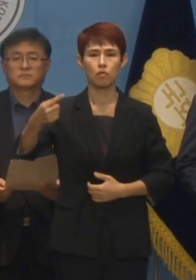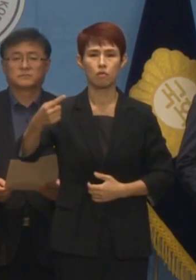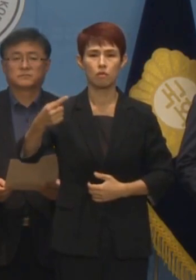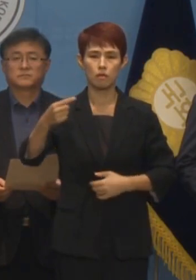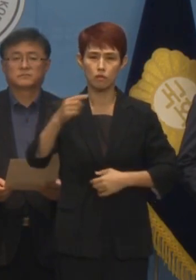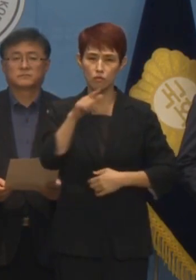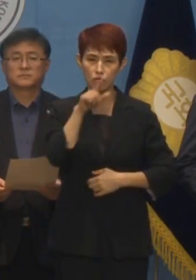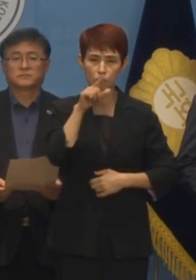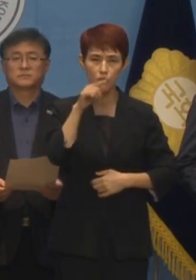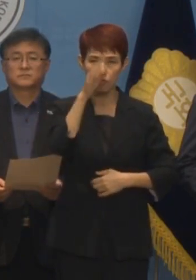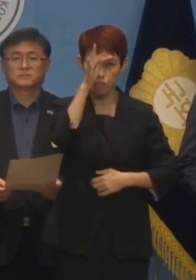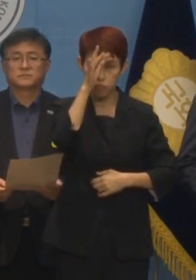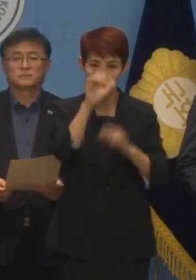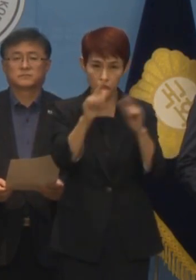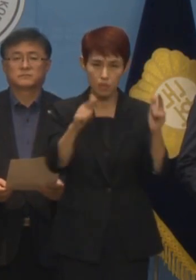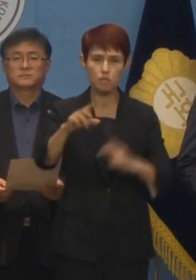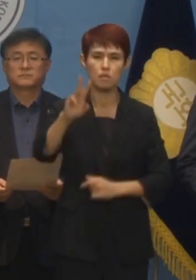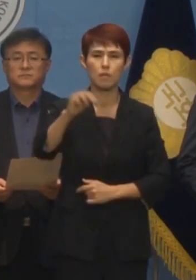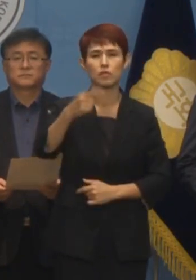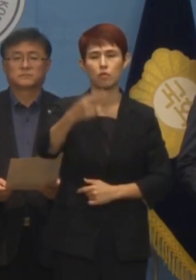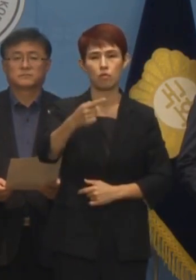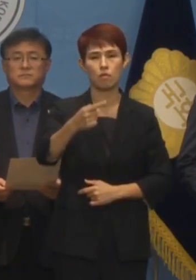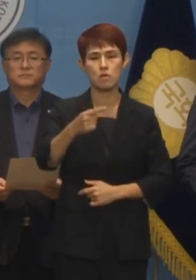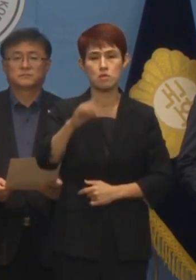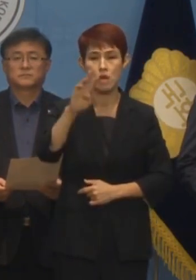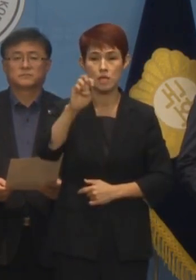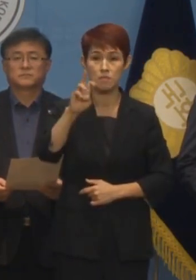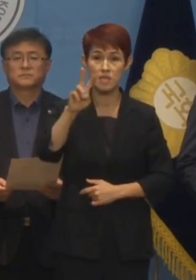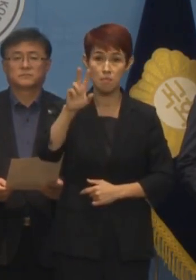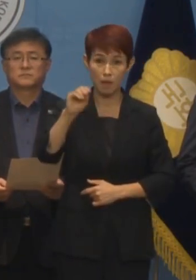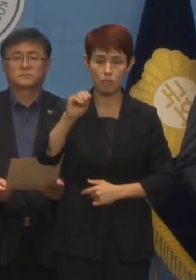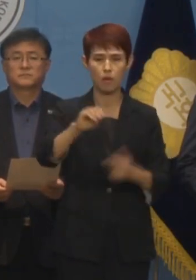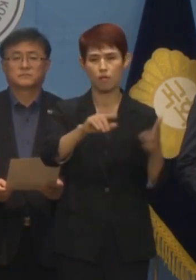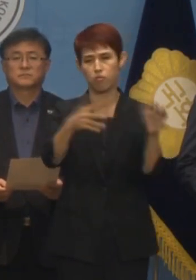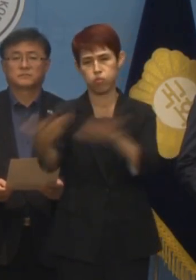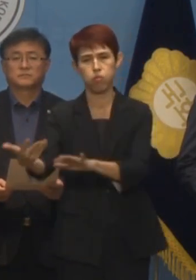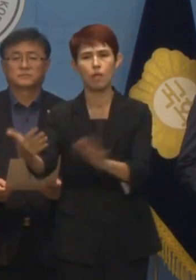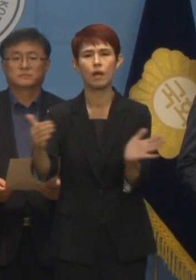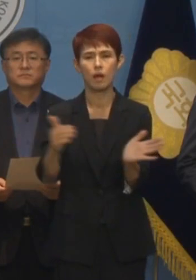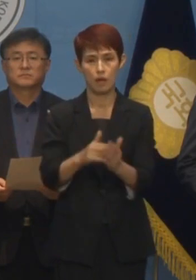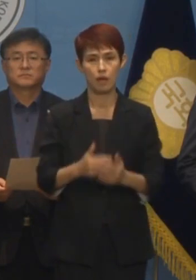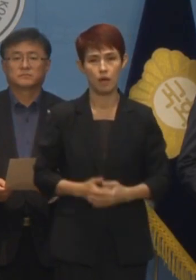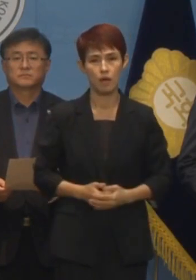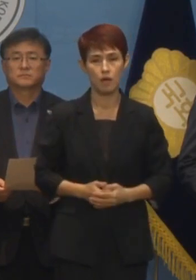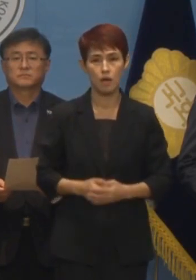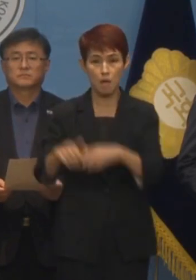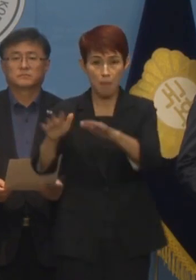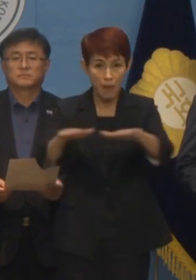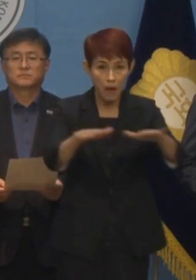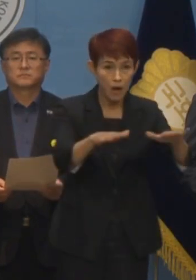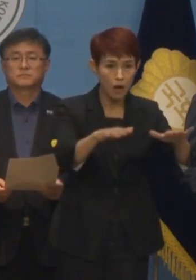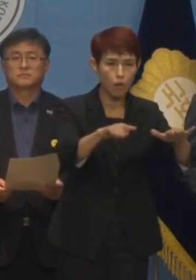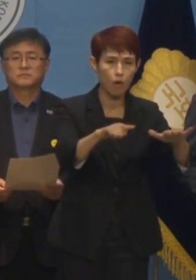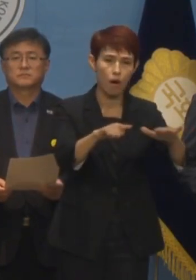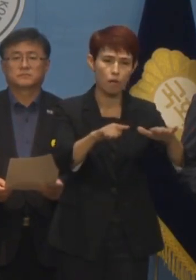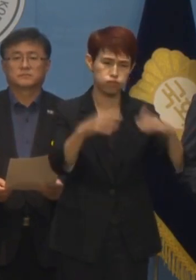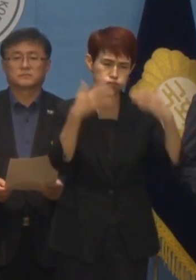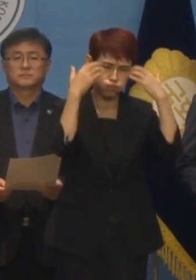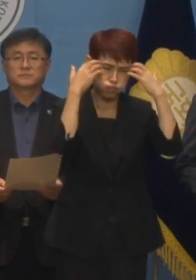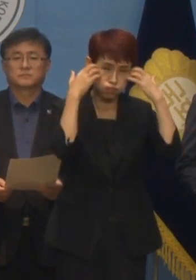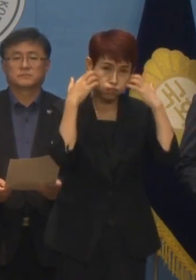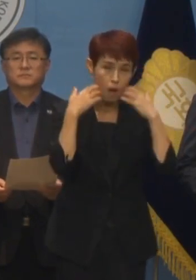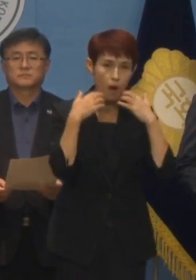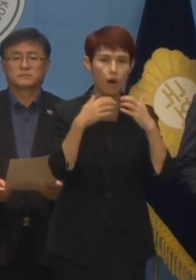가금류 39만 3천 마리 등 42만여 마리가 폐사했습니다. 바다의 양식장도 마찬가지입니다.